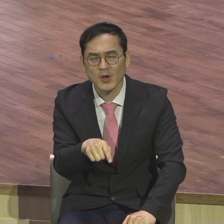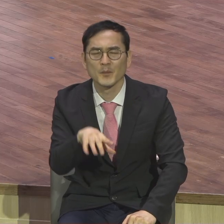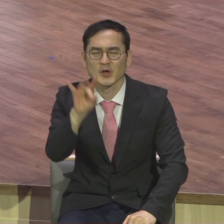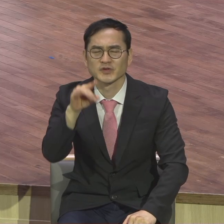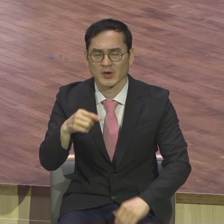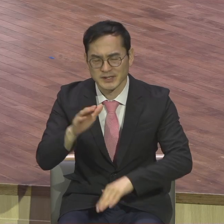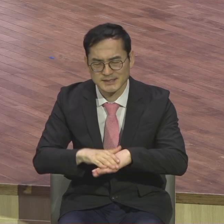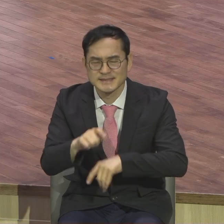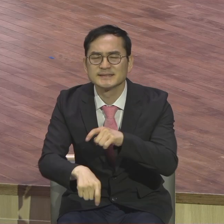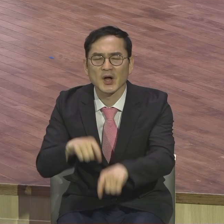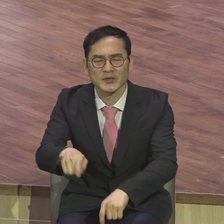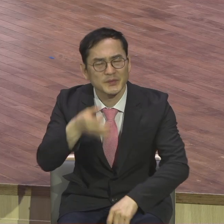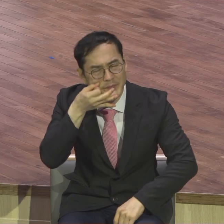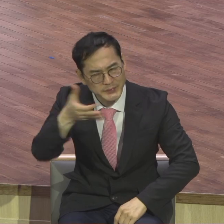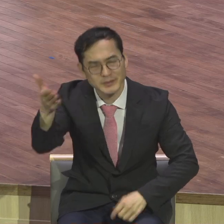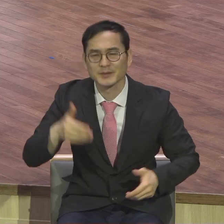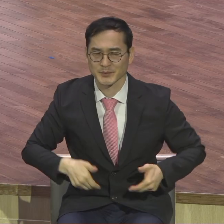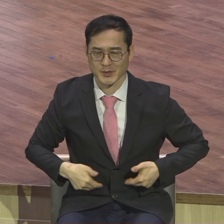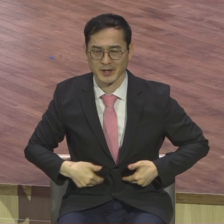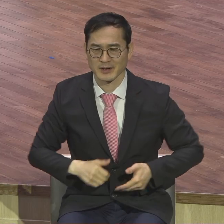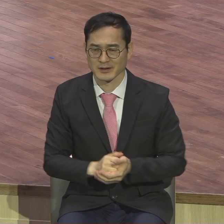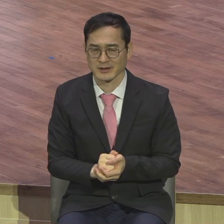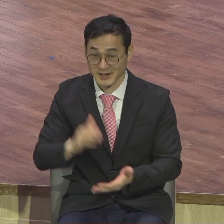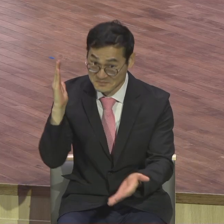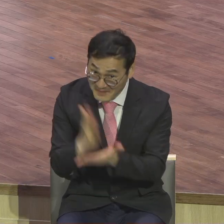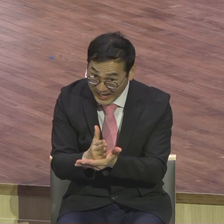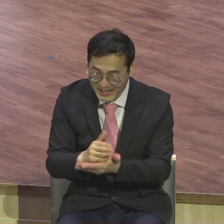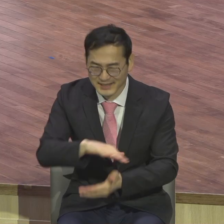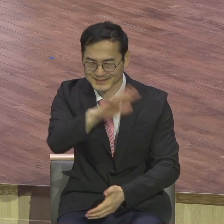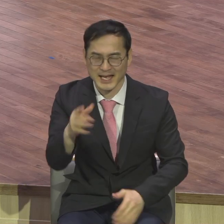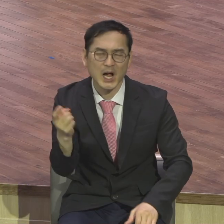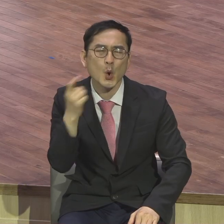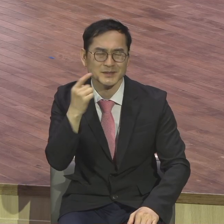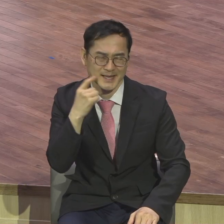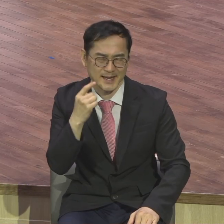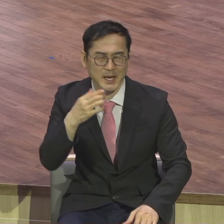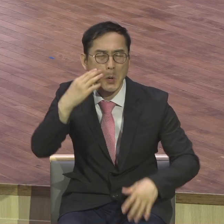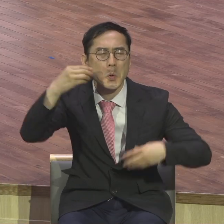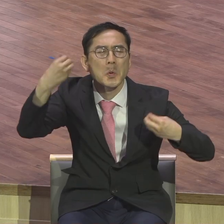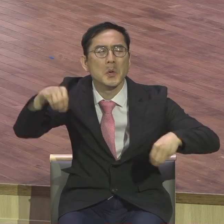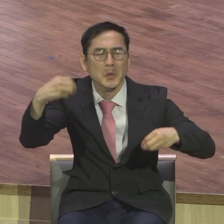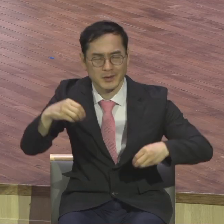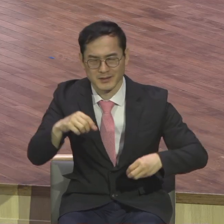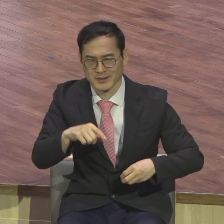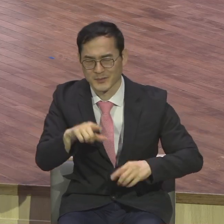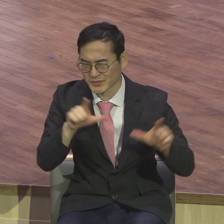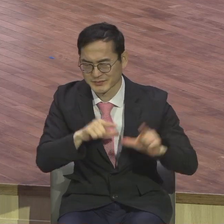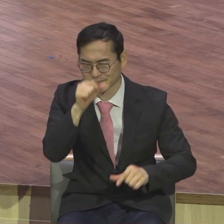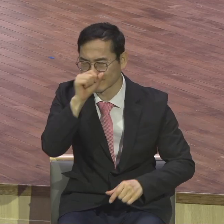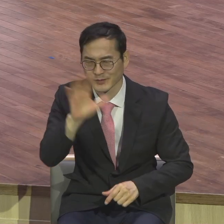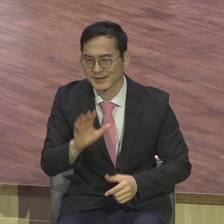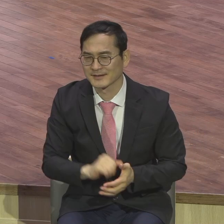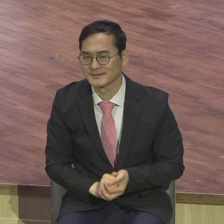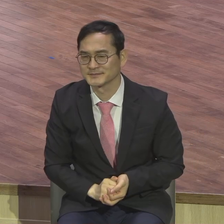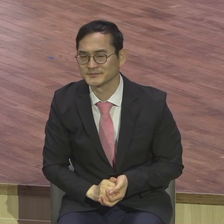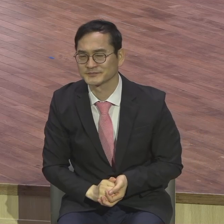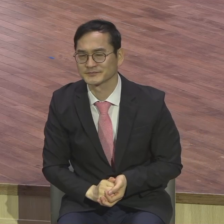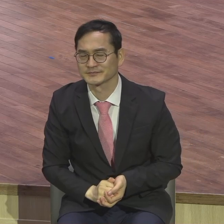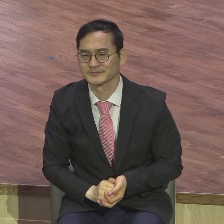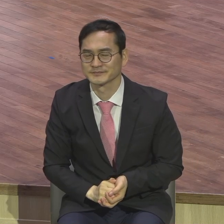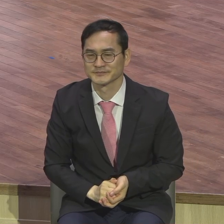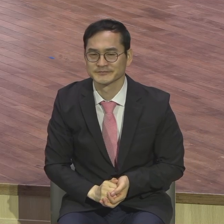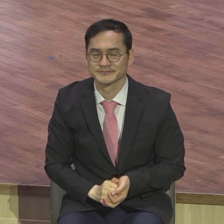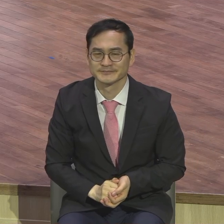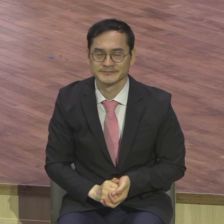그것이 아니면 다 가짜입니다. 그거 다 쇼하는 거예요. 다 형식적으로 하나님 알고 사람 알고 다 한단